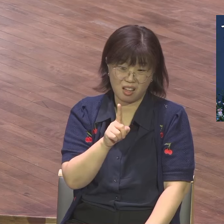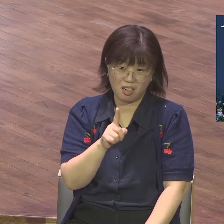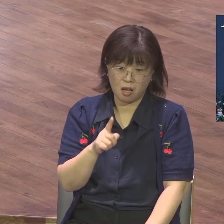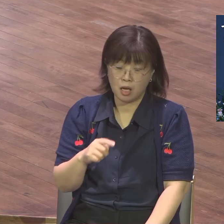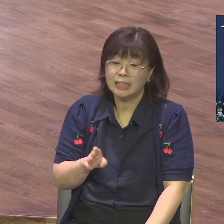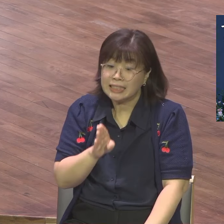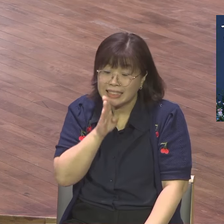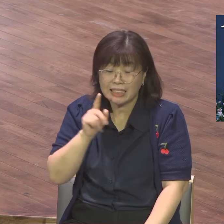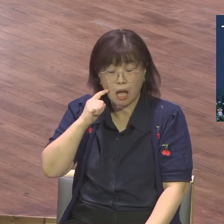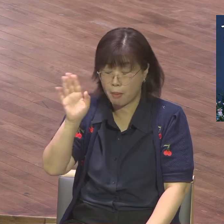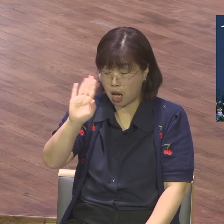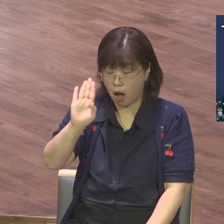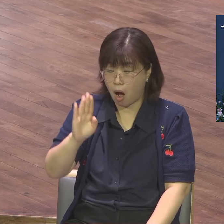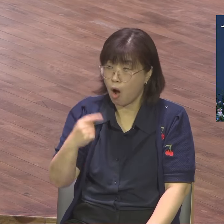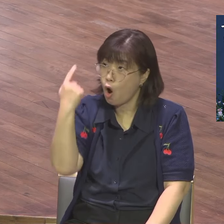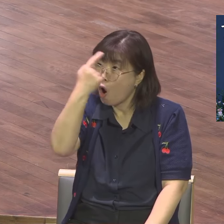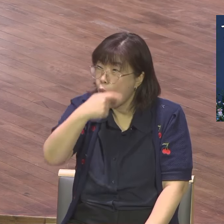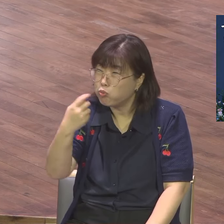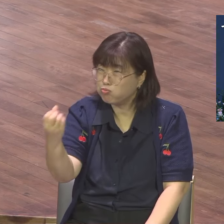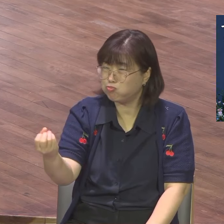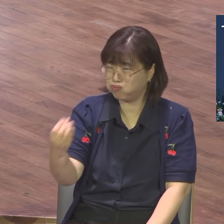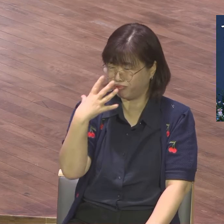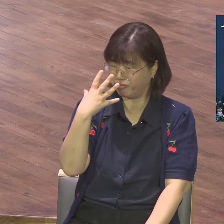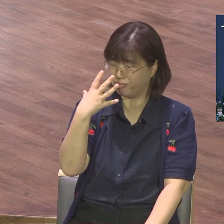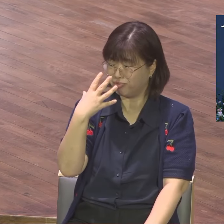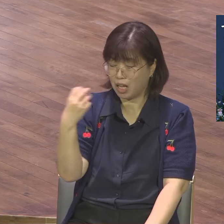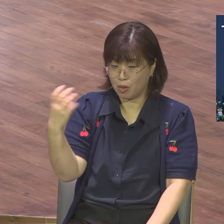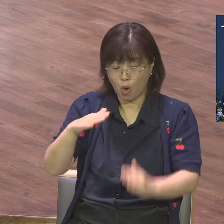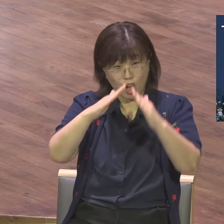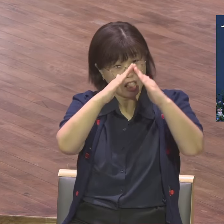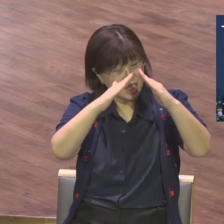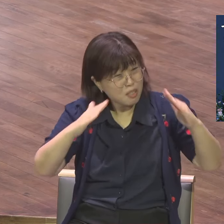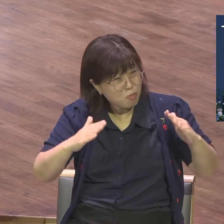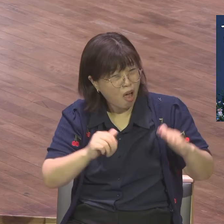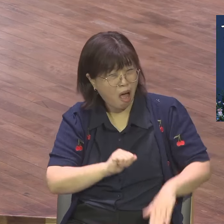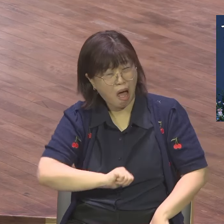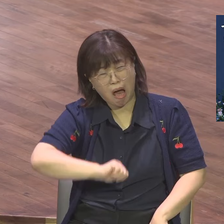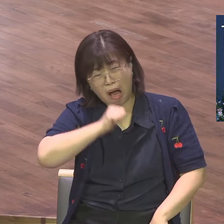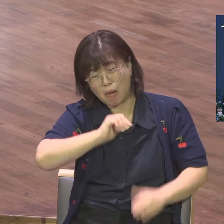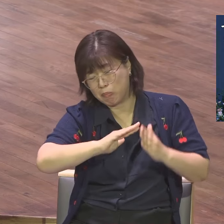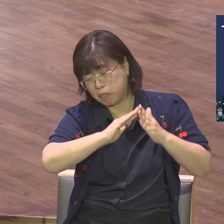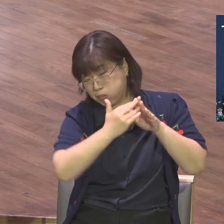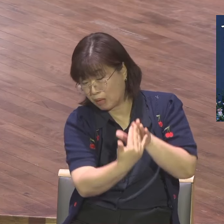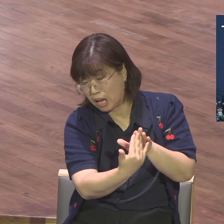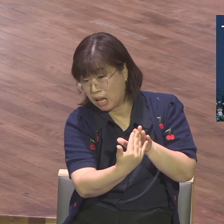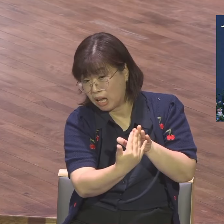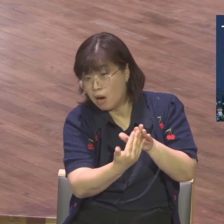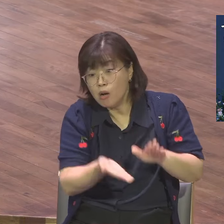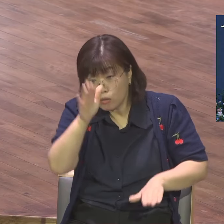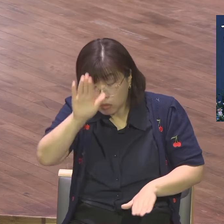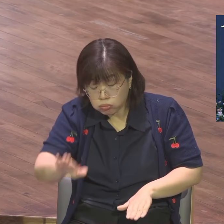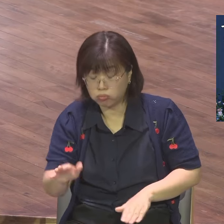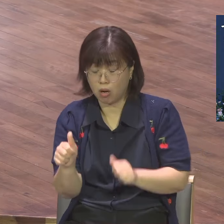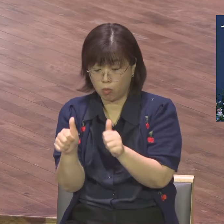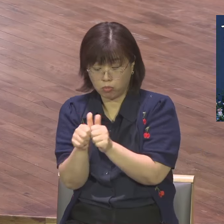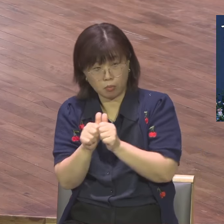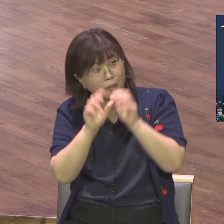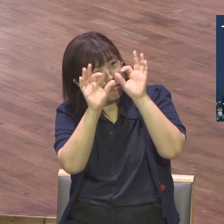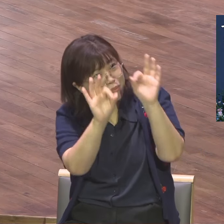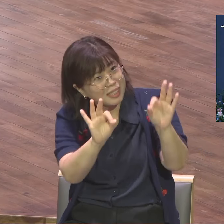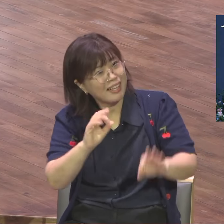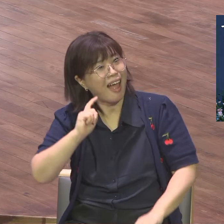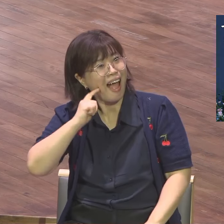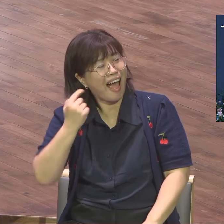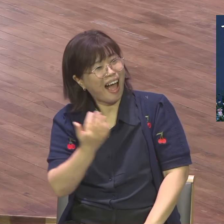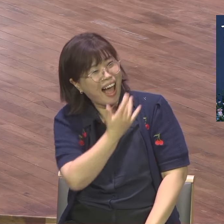향한 이 솔로몬의 사랑은 다시 말하면 우리를 향한 예수 그리스도의 십자가 사랑과 연결되는